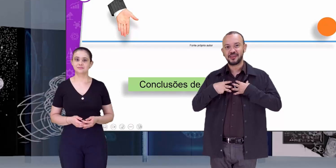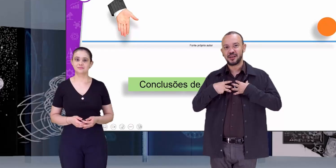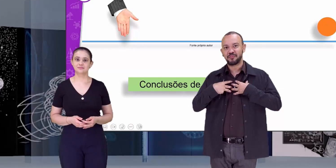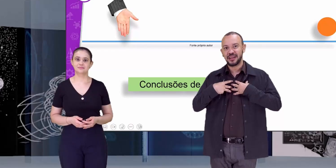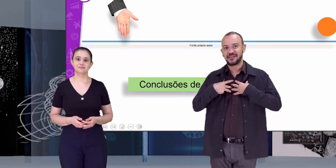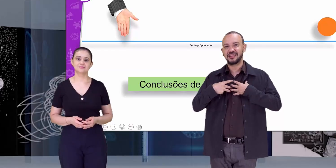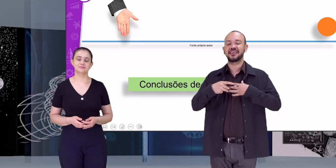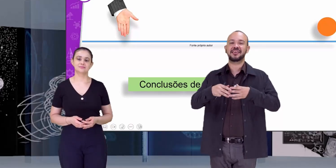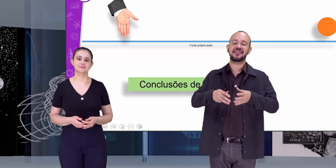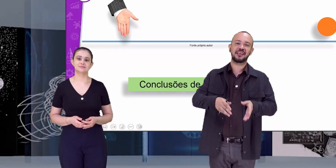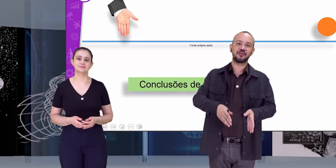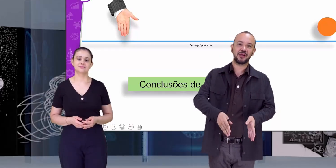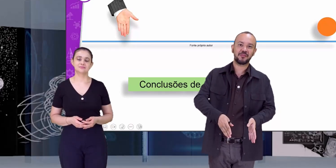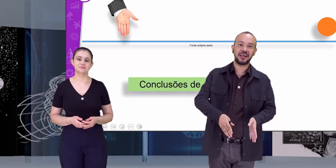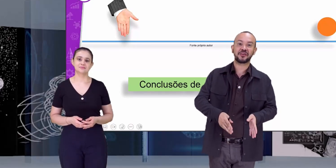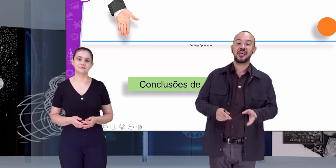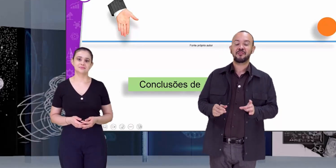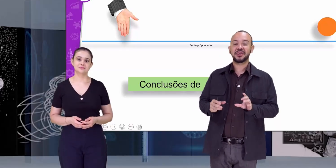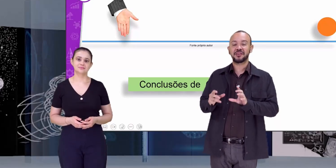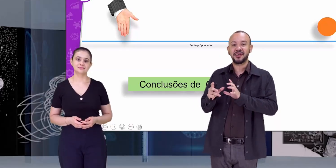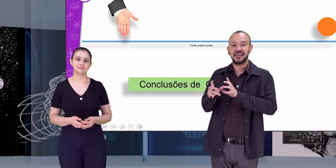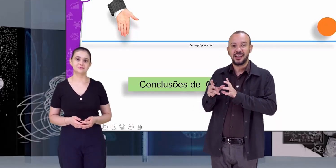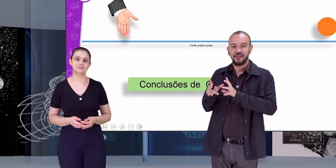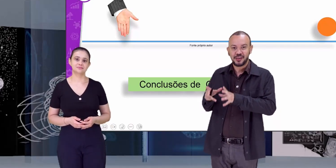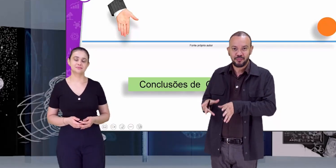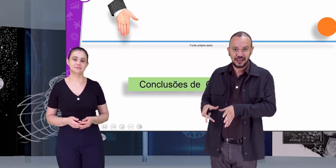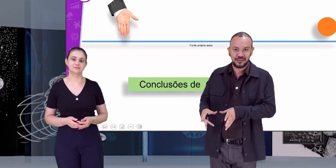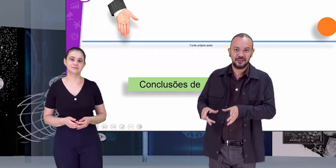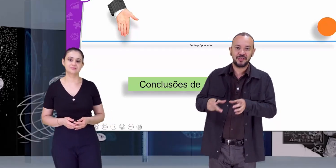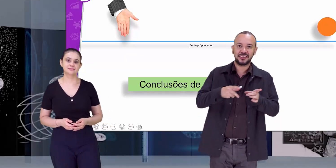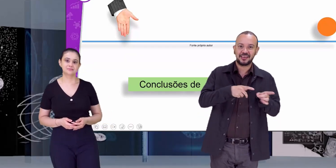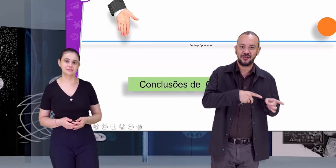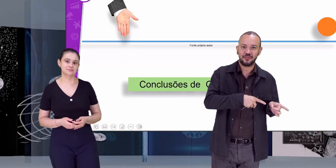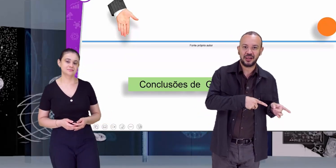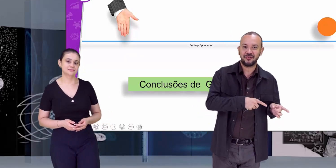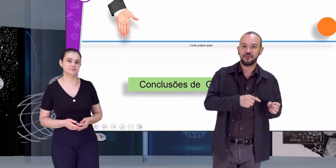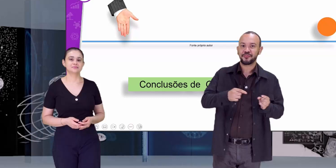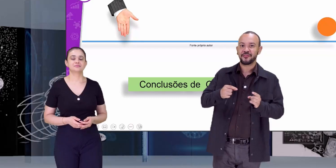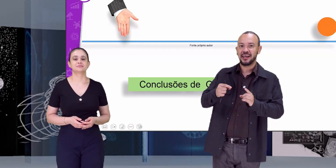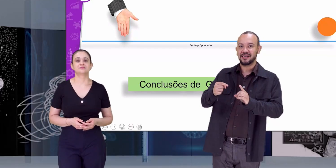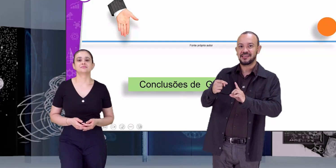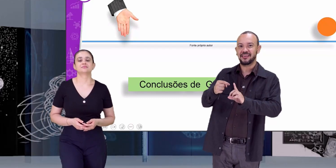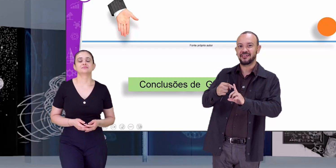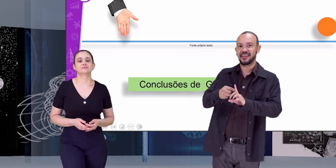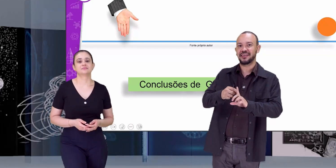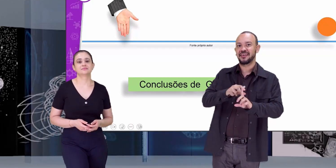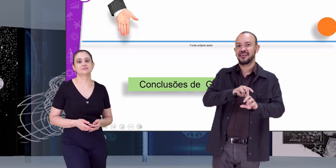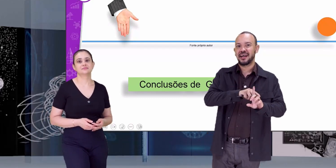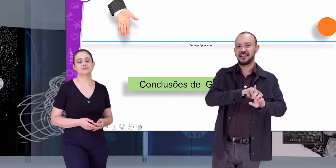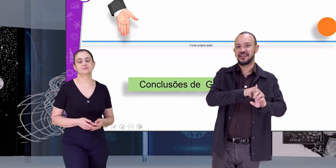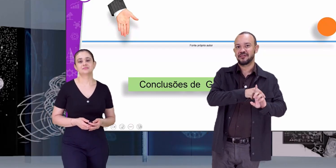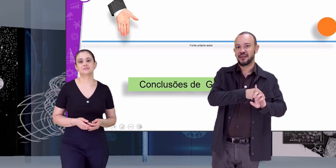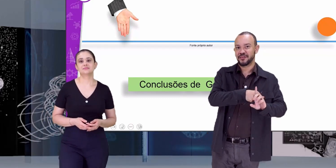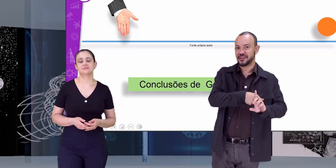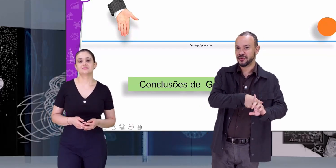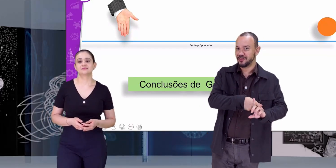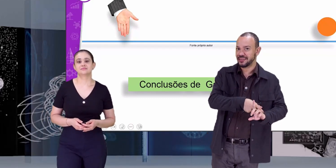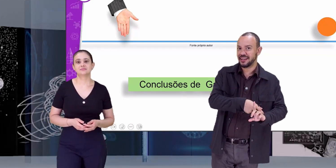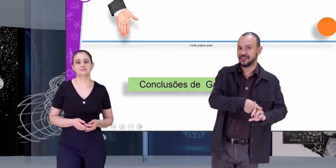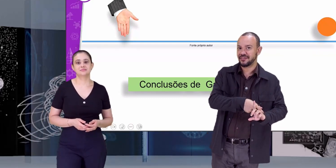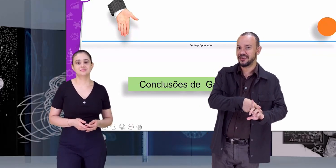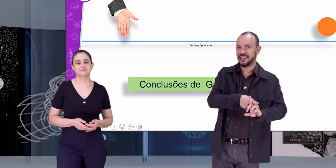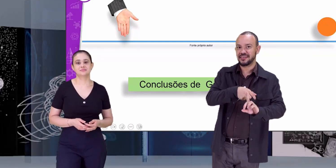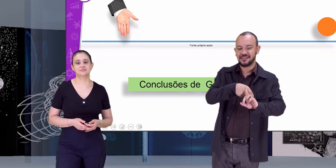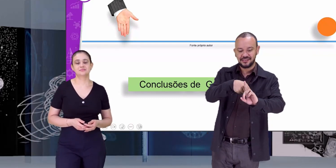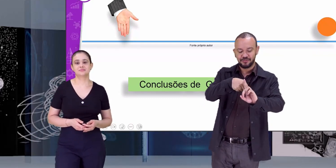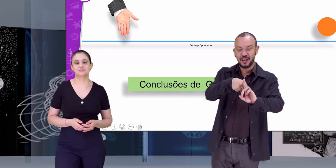sua força-peso, né? Direcionada para baixo. Mas a força-peso diferente da normal, ela está sendo o quê? Ali, uma força de